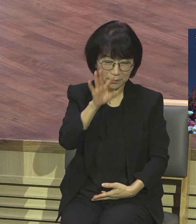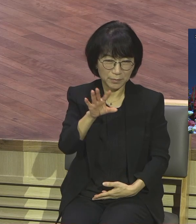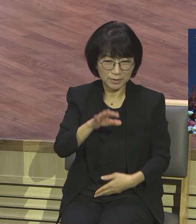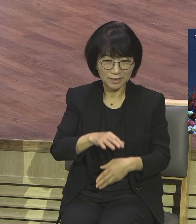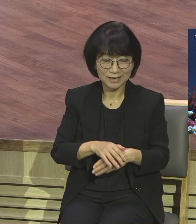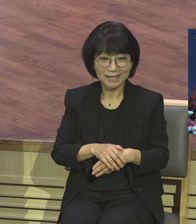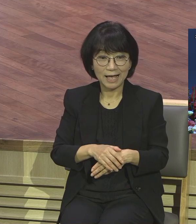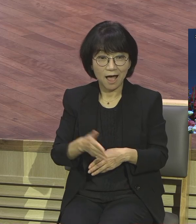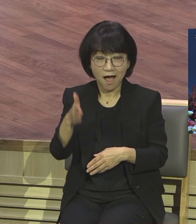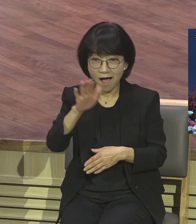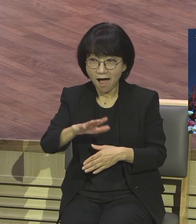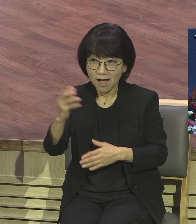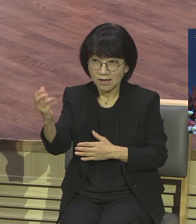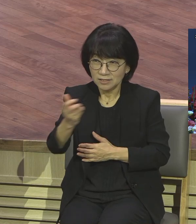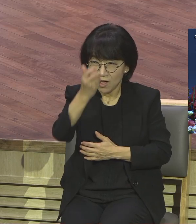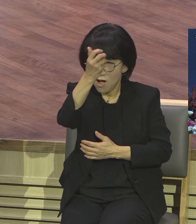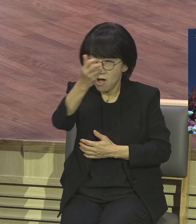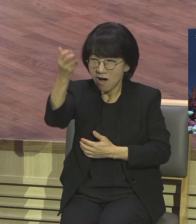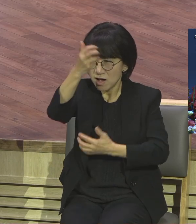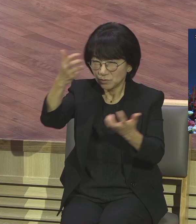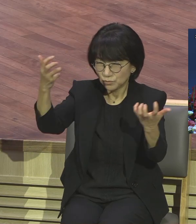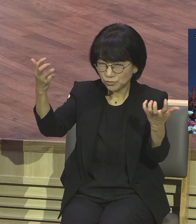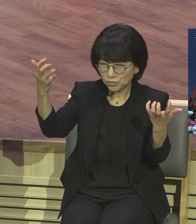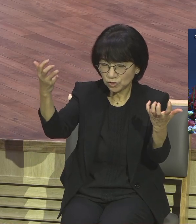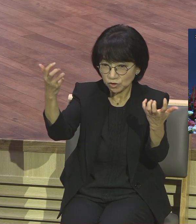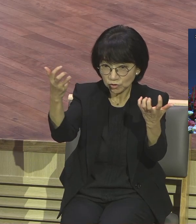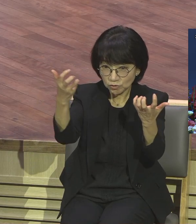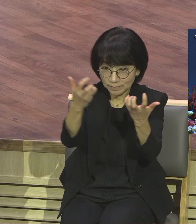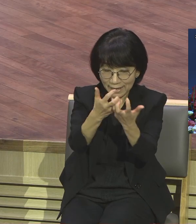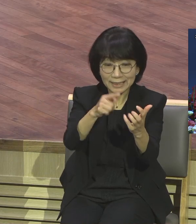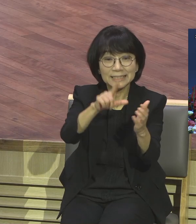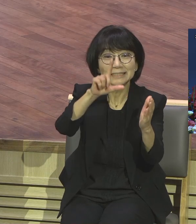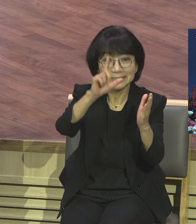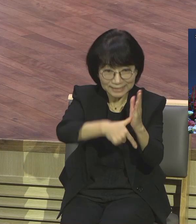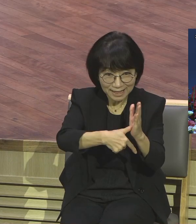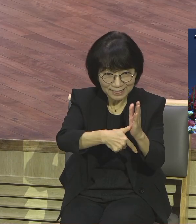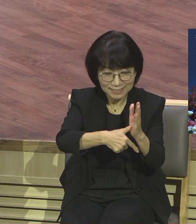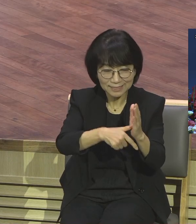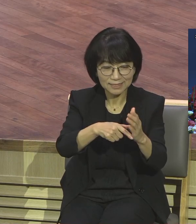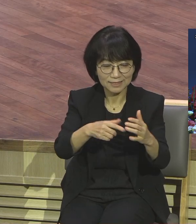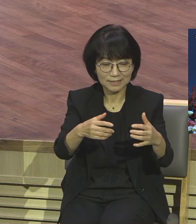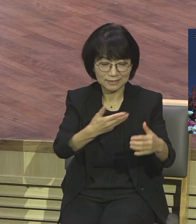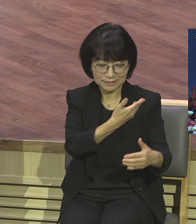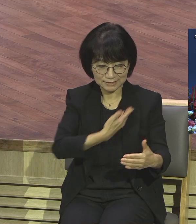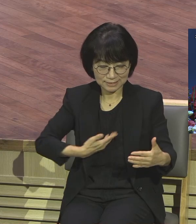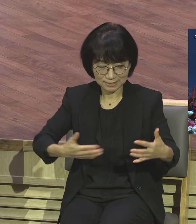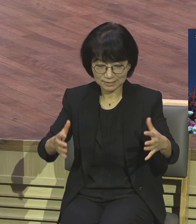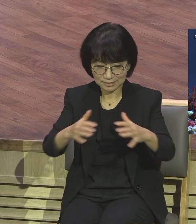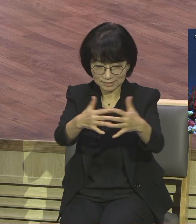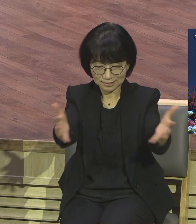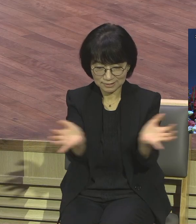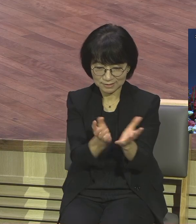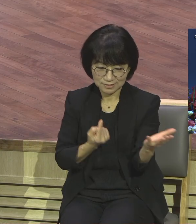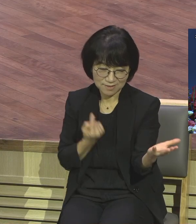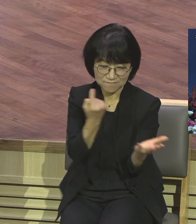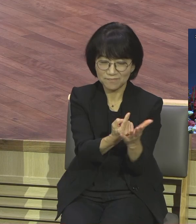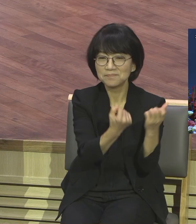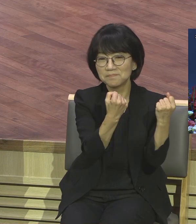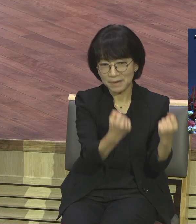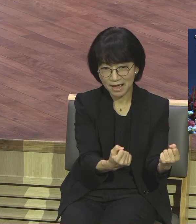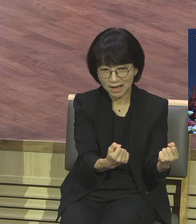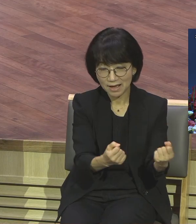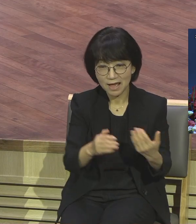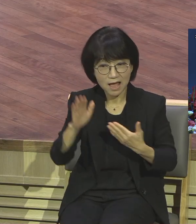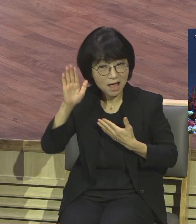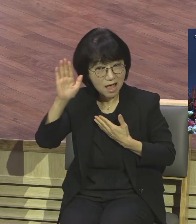그러니까 그 성령 강림할 때 그때 있었던 거예요. 그 성령을 체험한 겁니다. 이후 도마는 페르시아로